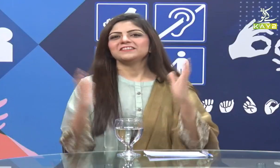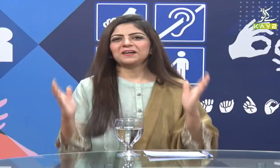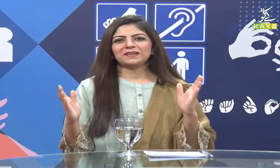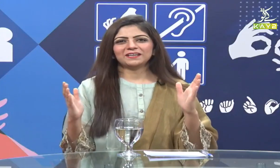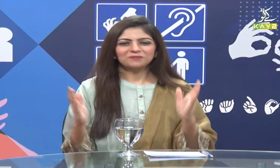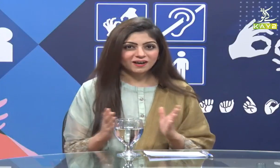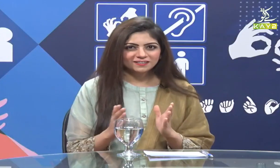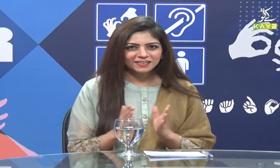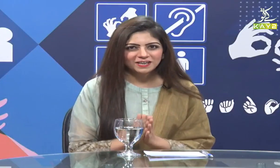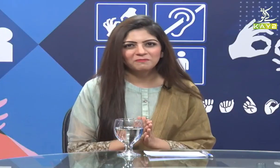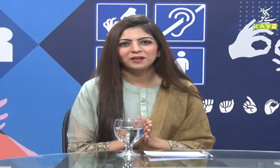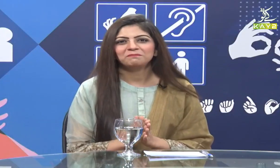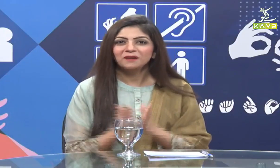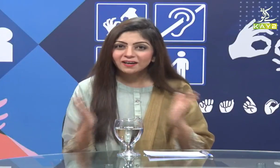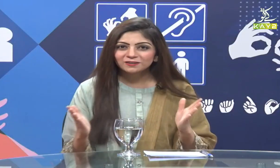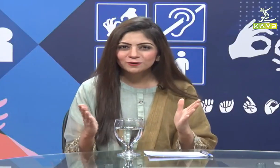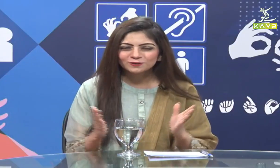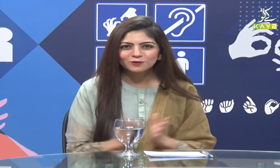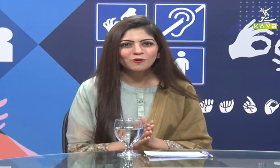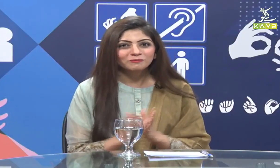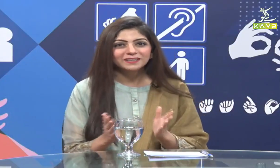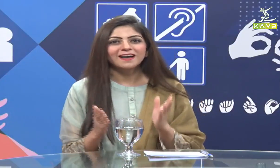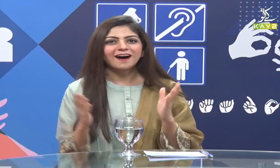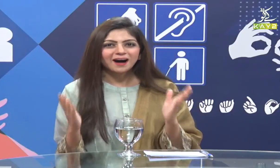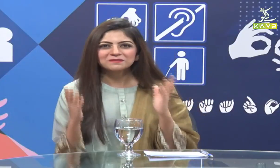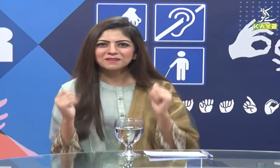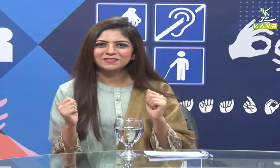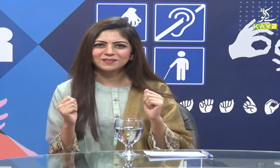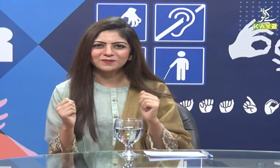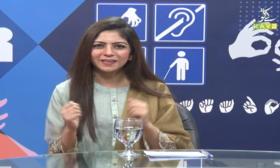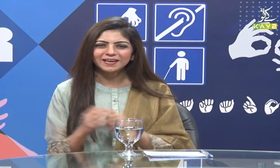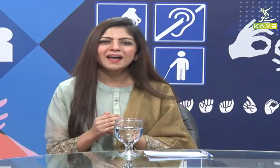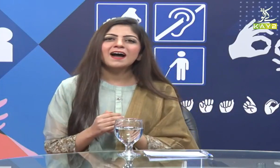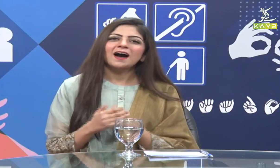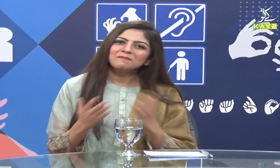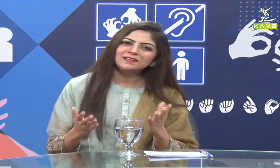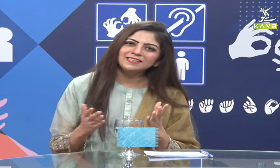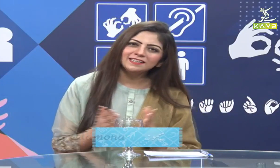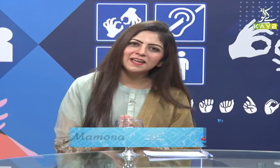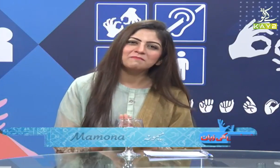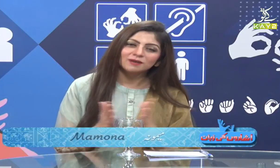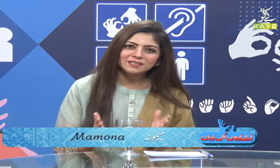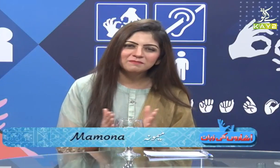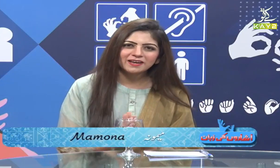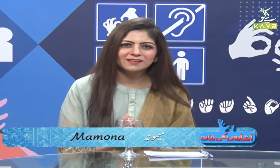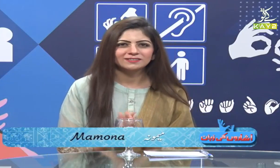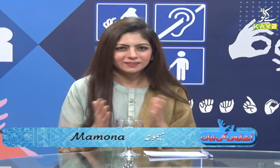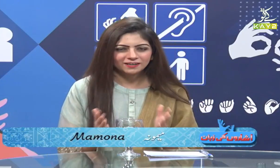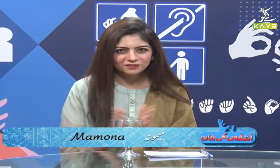अस्सलाम वालेकुम नाजरीन, हमारे प्यारे दोस्तों, उम्मीद है आप सब ठीक होंगे। हम भी ठीक हैं, मज़े में हैं। सर्दियां स्टार्ट